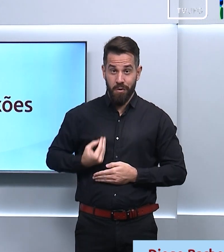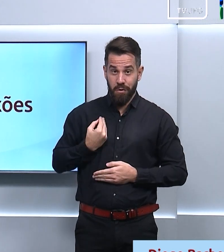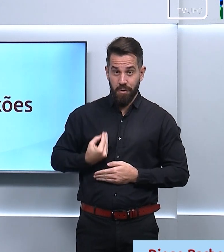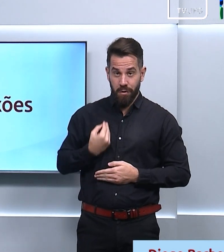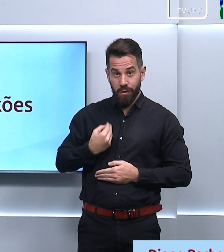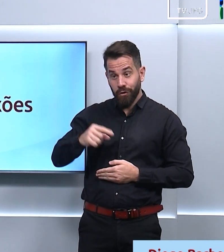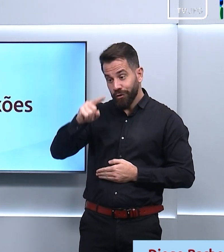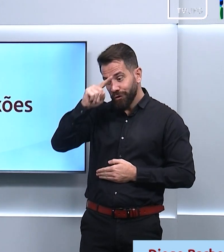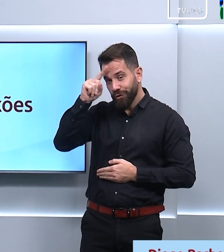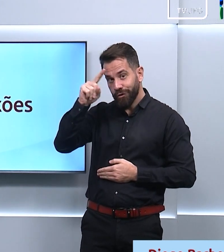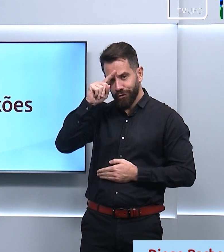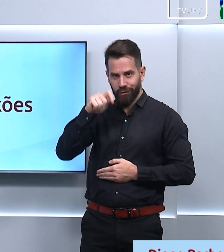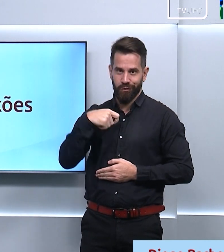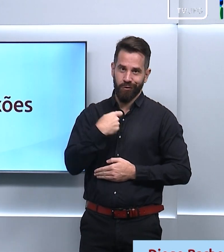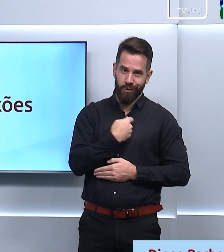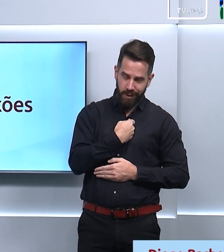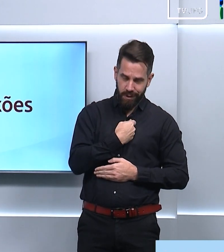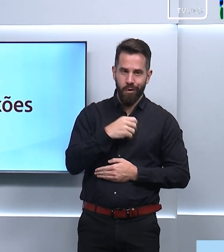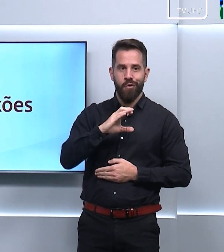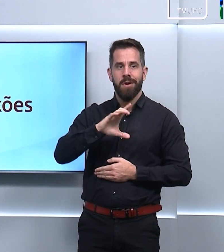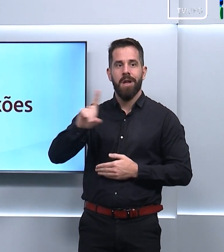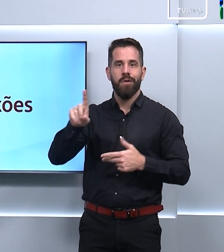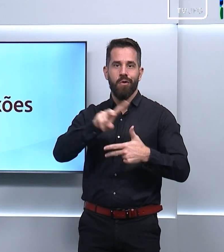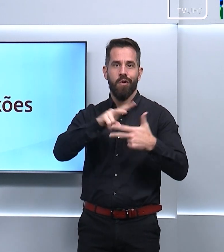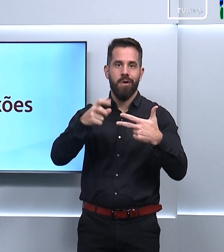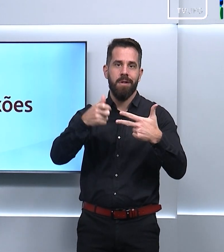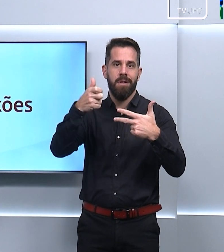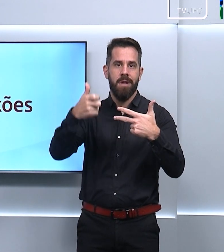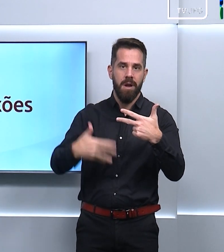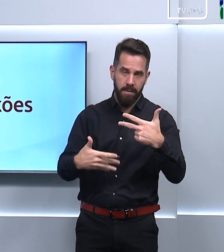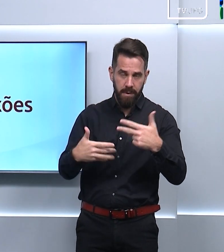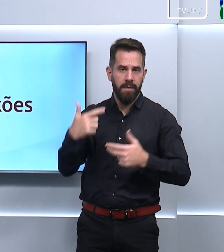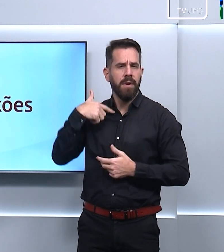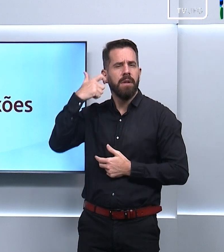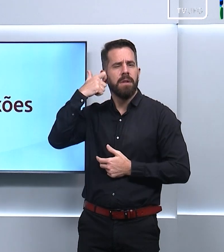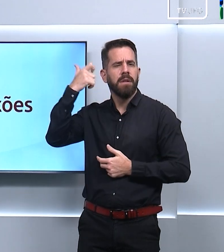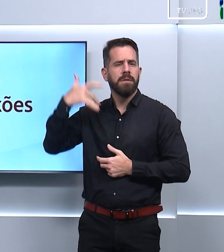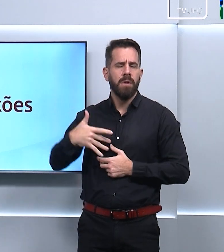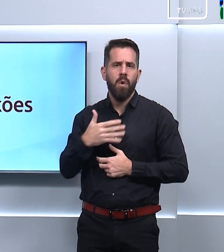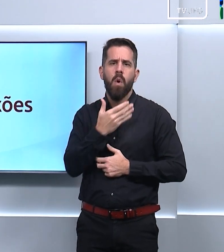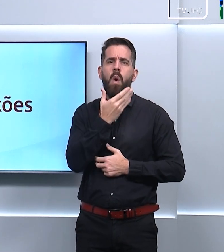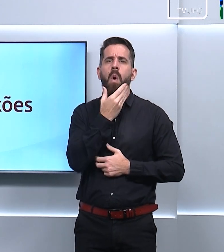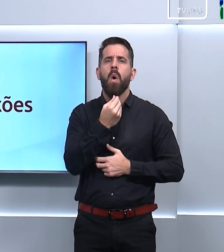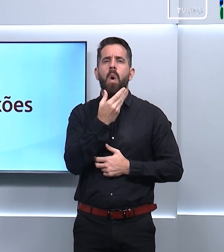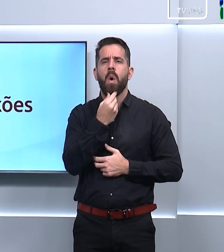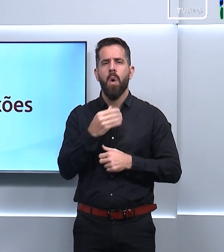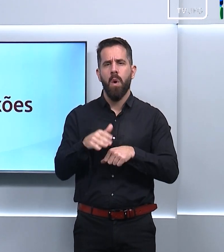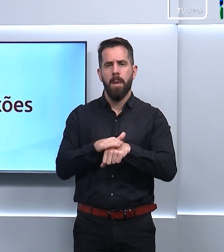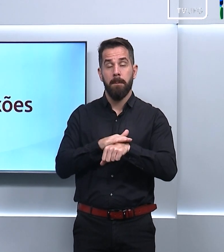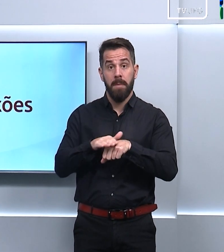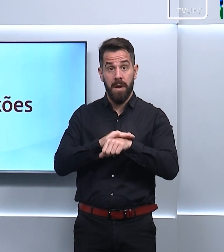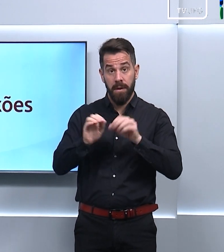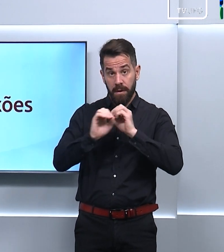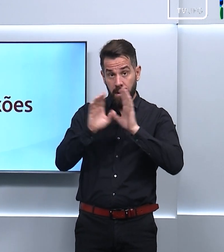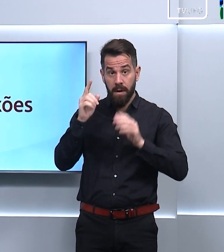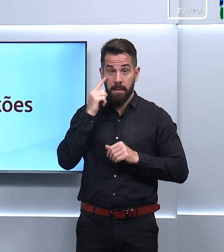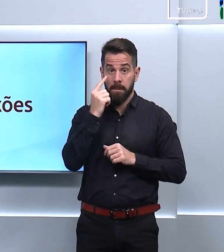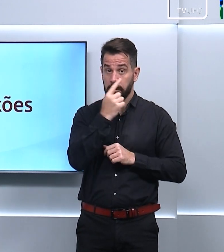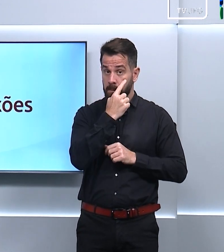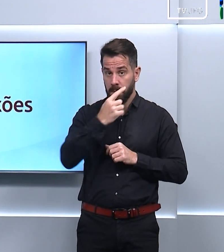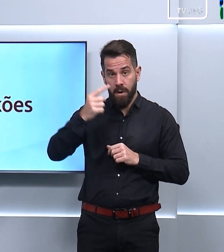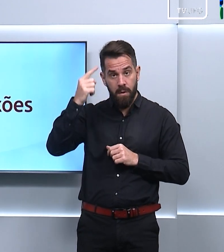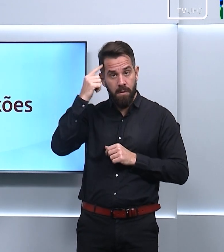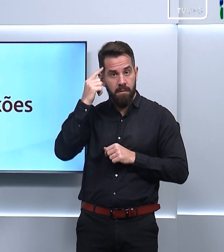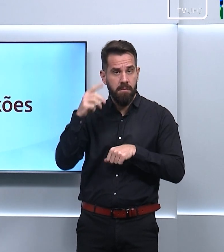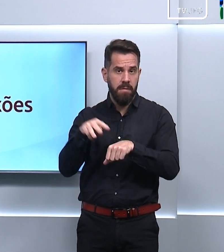professor Diego Barbosa é coordenador do Labitave e se descreve como um homem de pele clara, com cabelos e olhos castanhos e